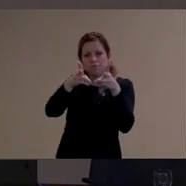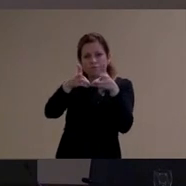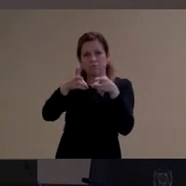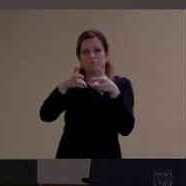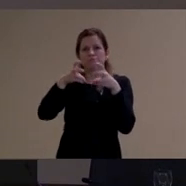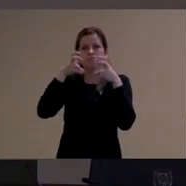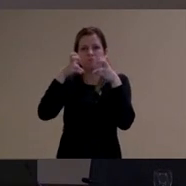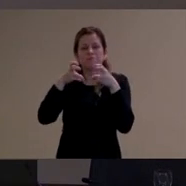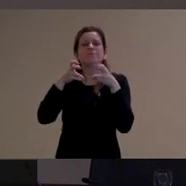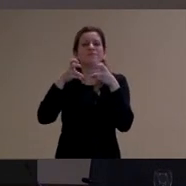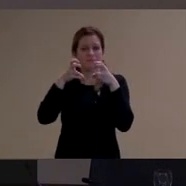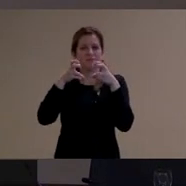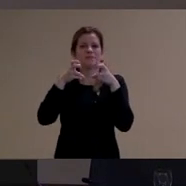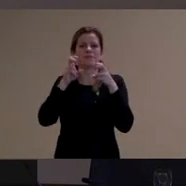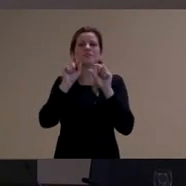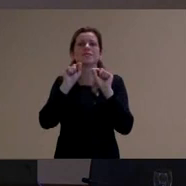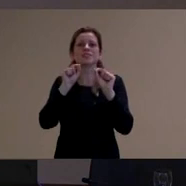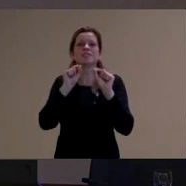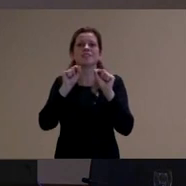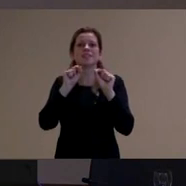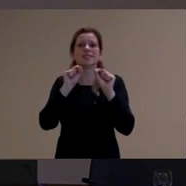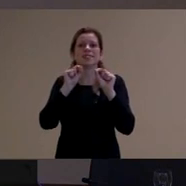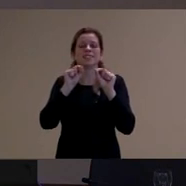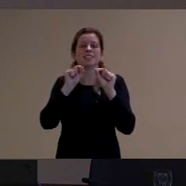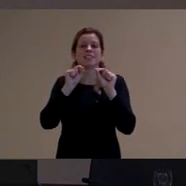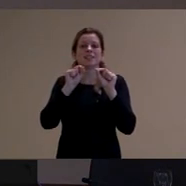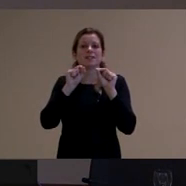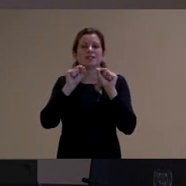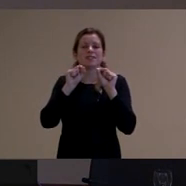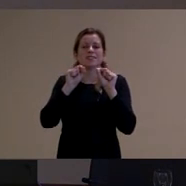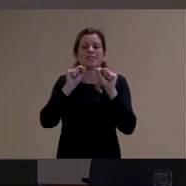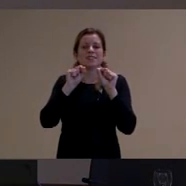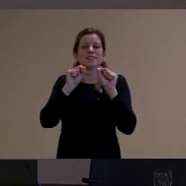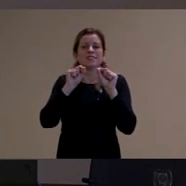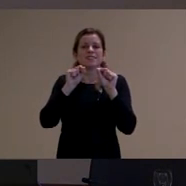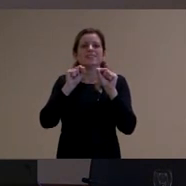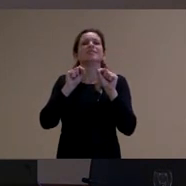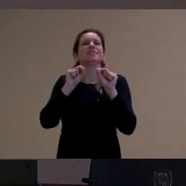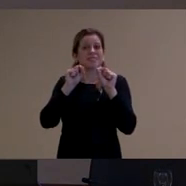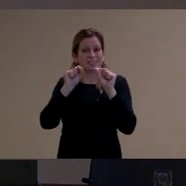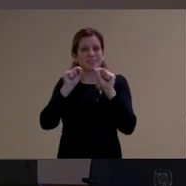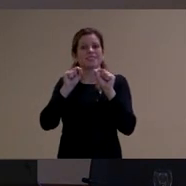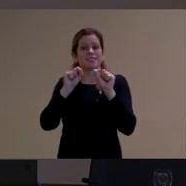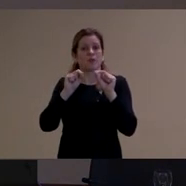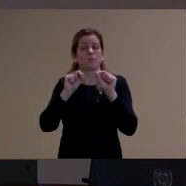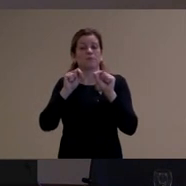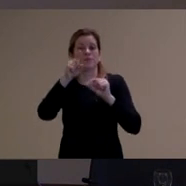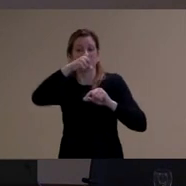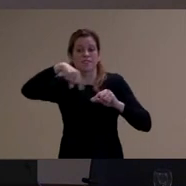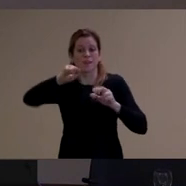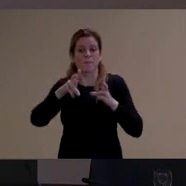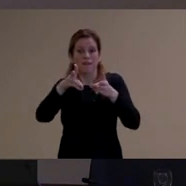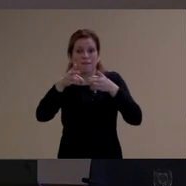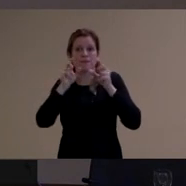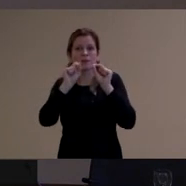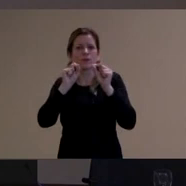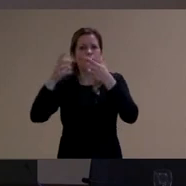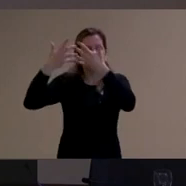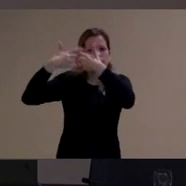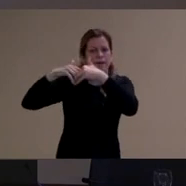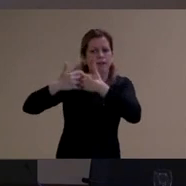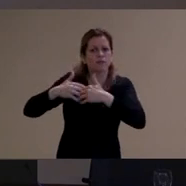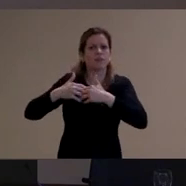ilustrações de histórias apontando as a pedido do adulto leitor e eu já